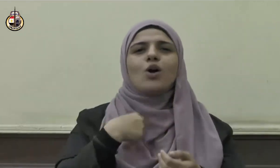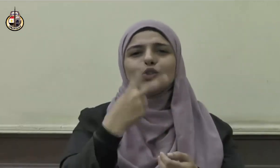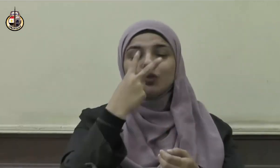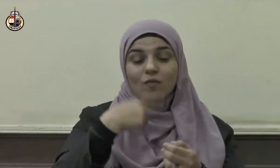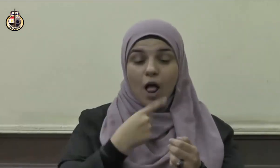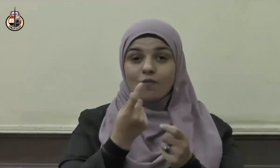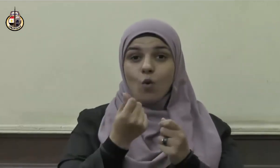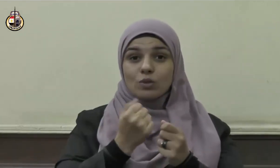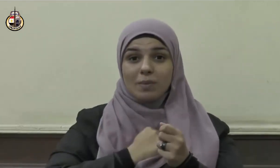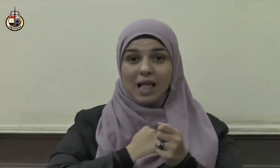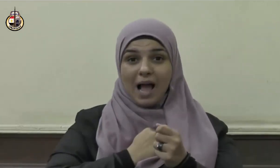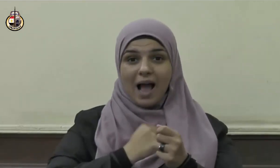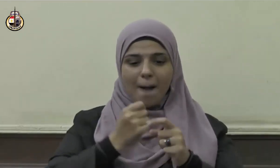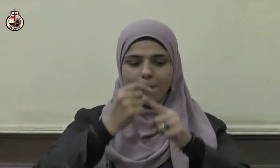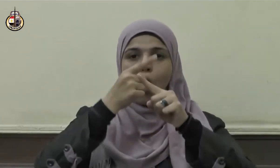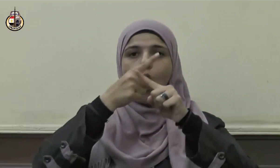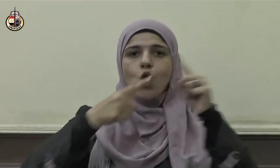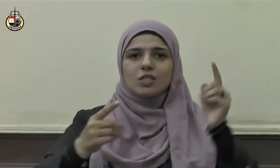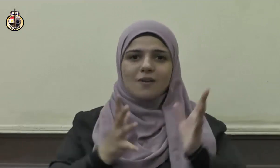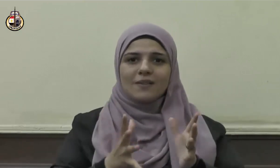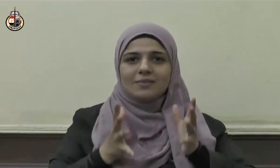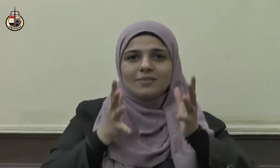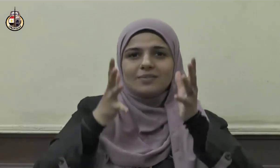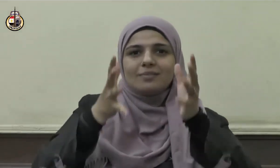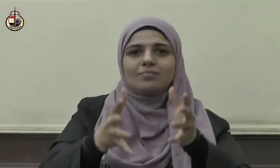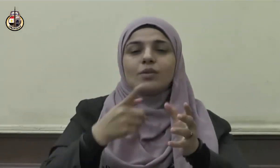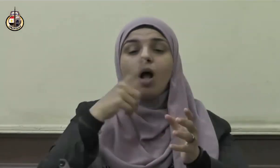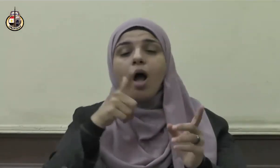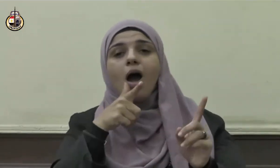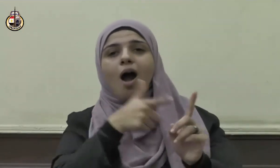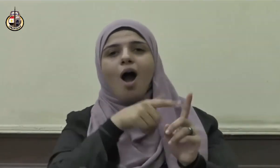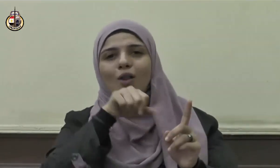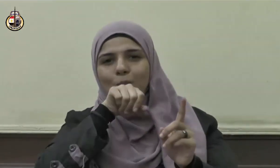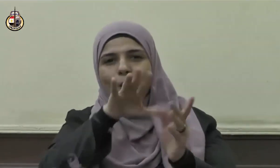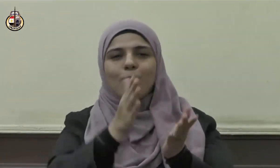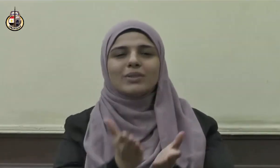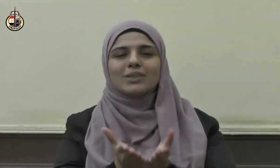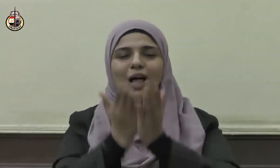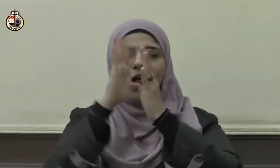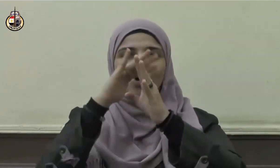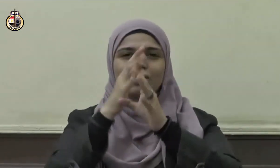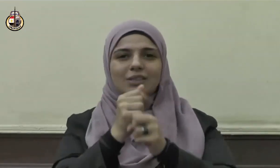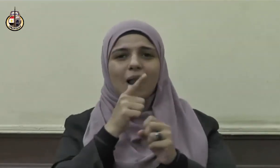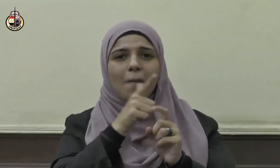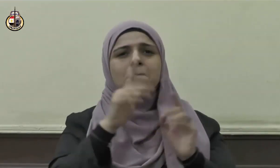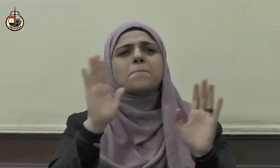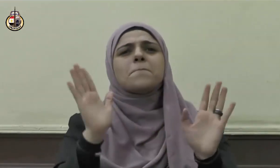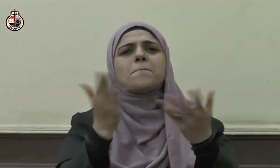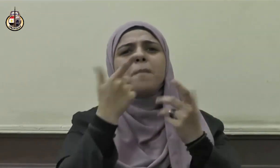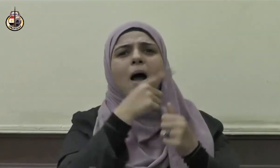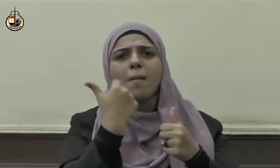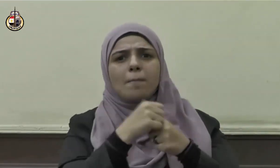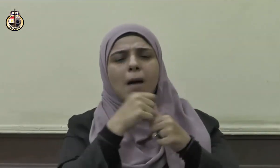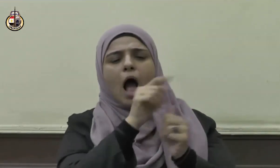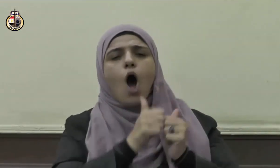مالي، فقال رسول الله صلى الله عليه وسلم ما أبقيت لأهلك؟